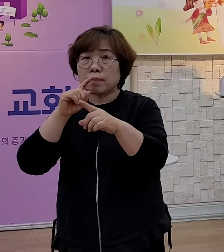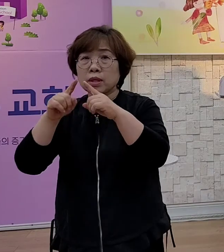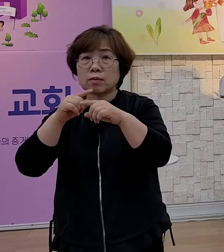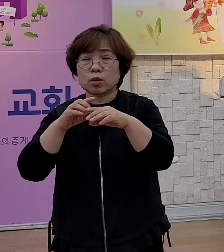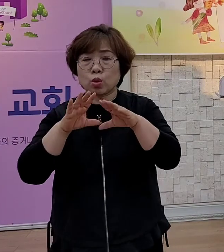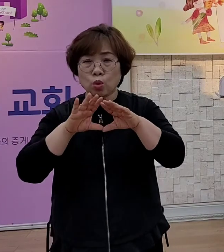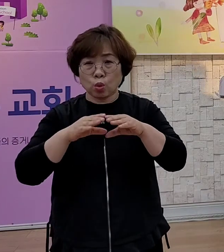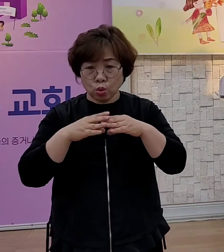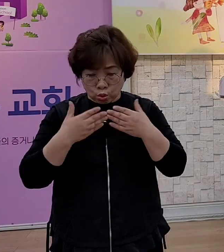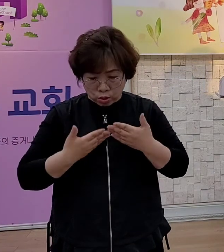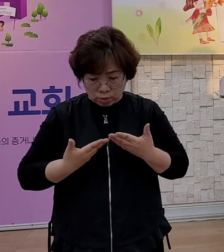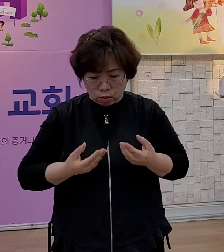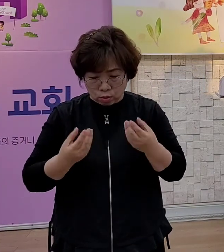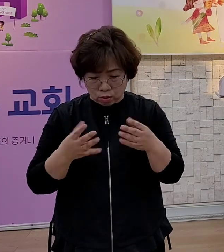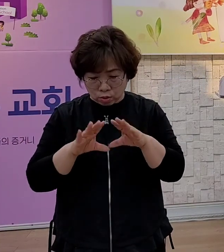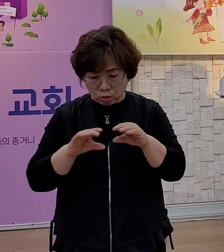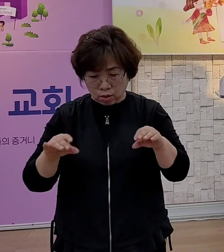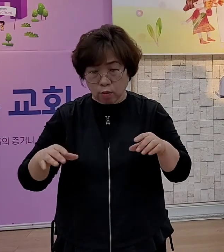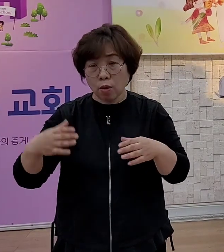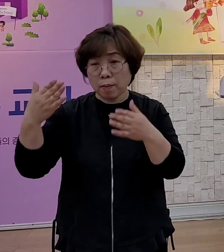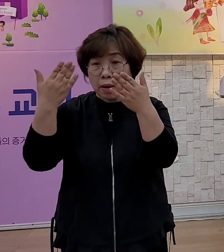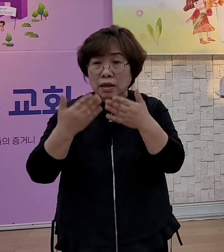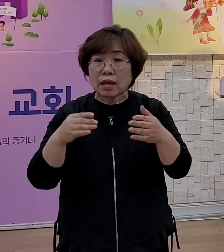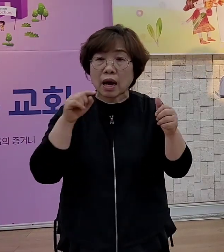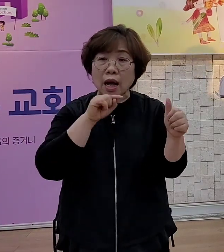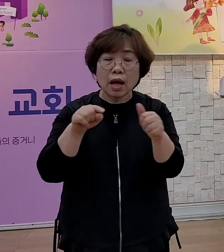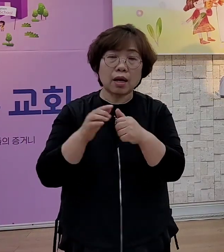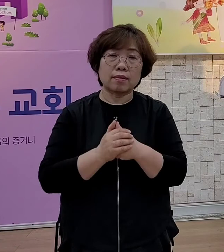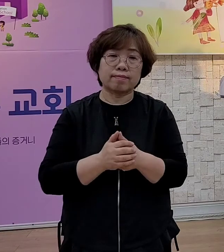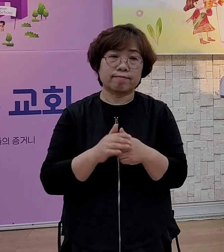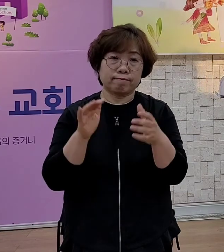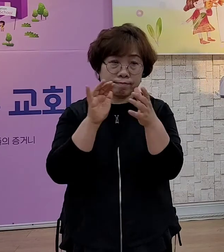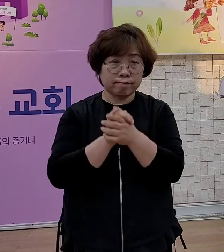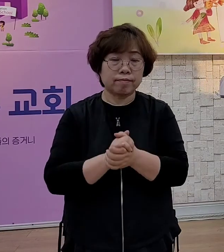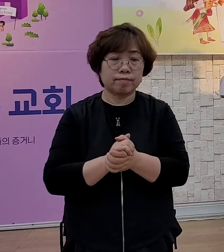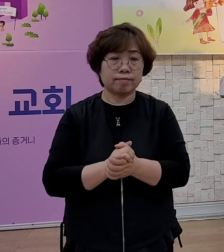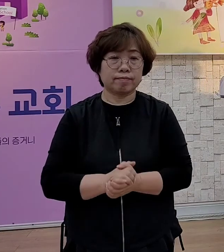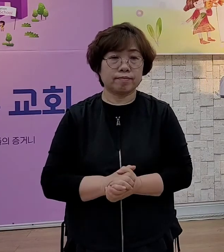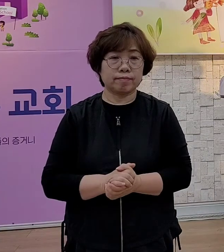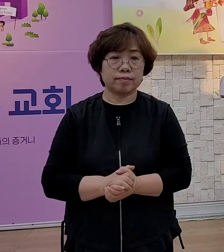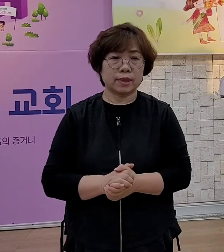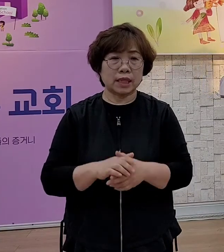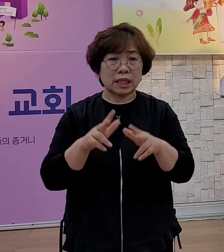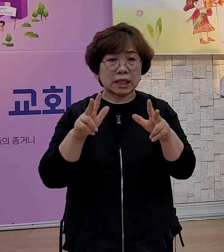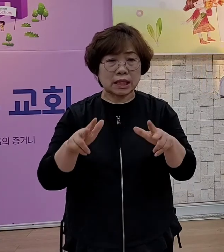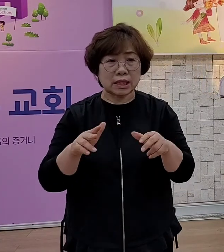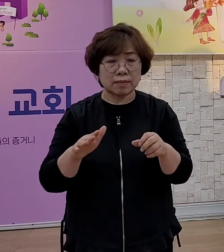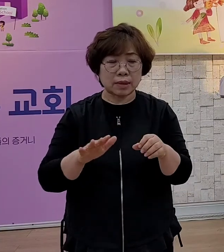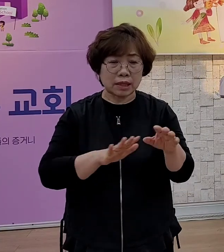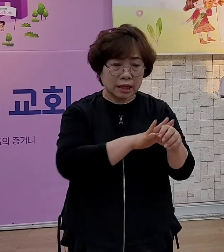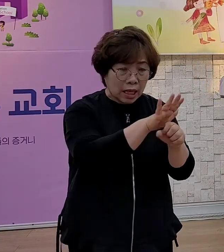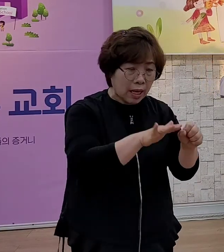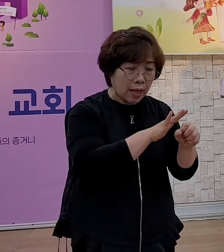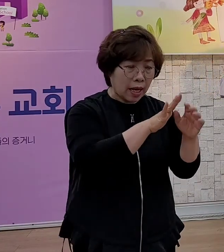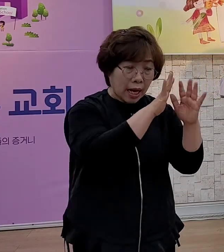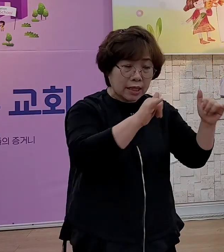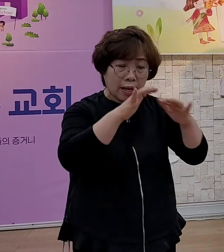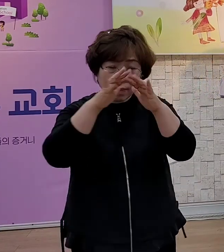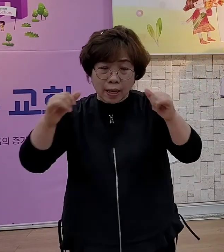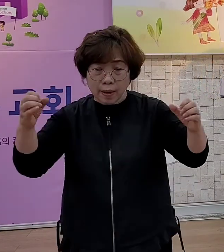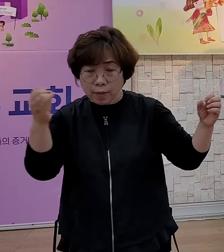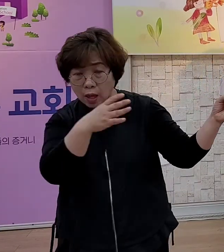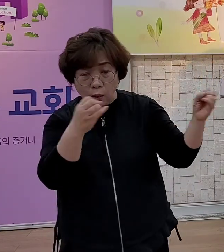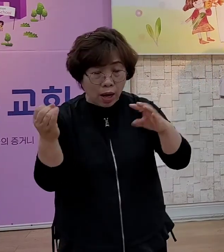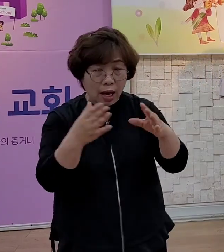심어진 말씀을 온유함으로 받으라. 아멘. 바로 이거예요. 지금 이게 사람과의 대화의 기법이 아니었단